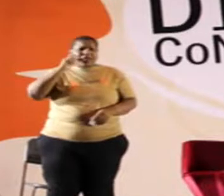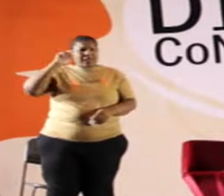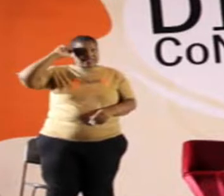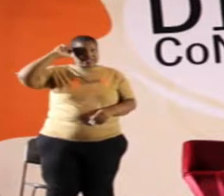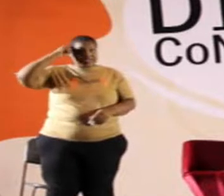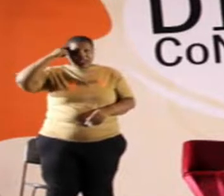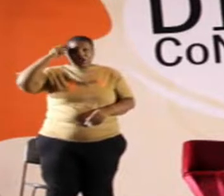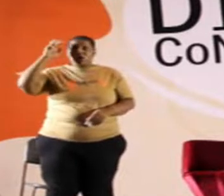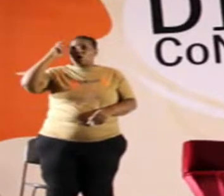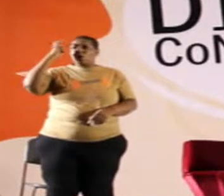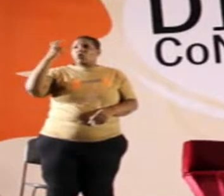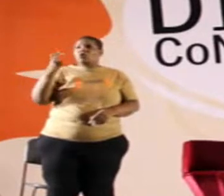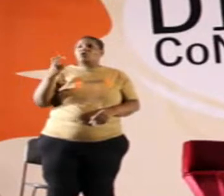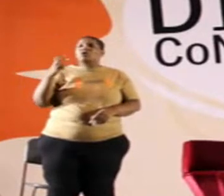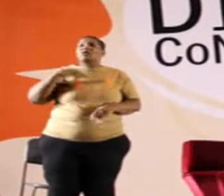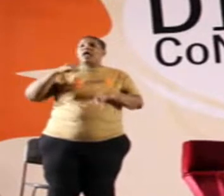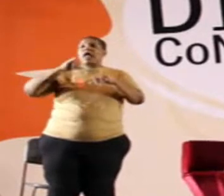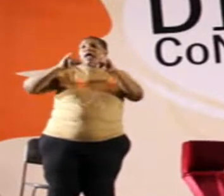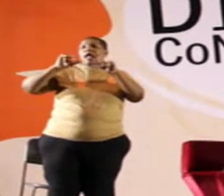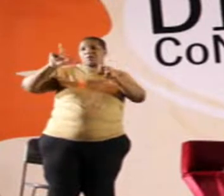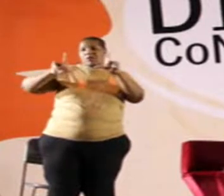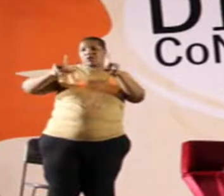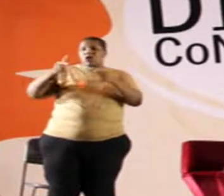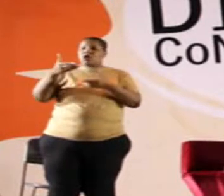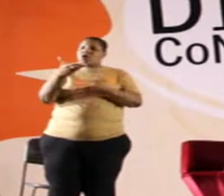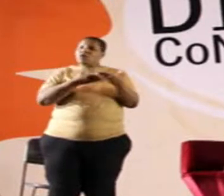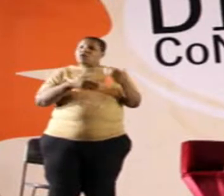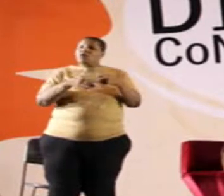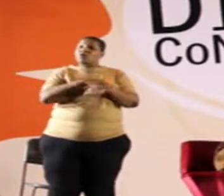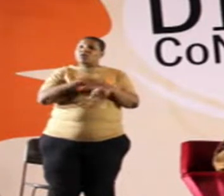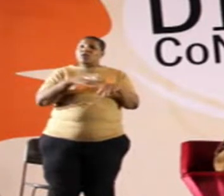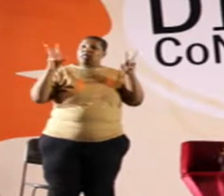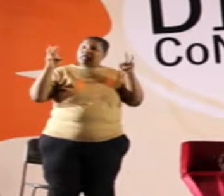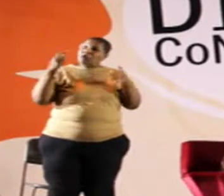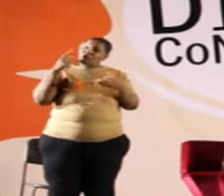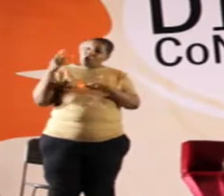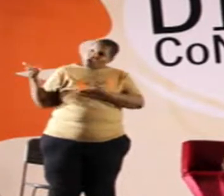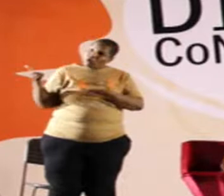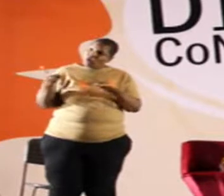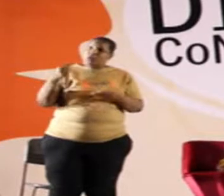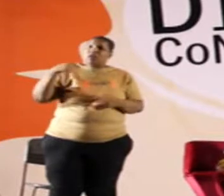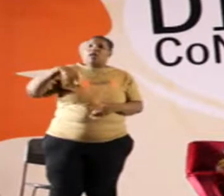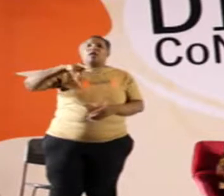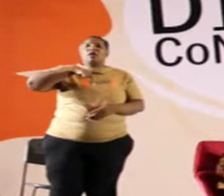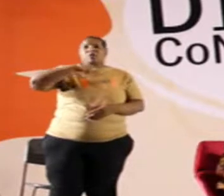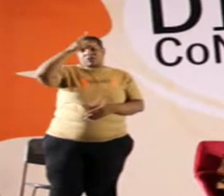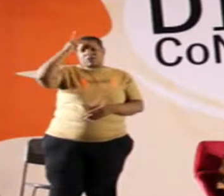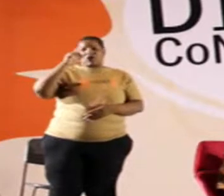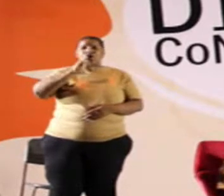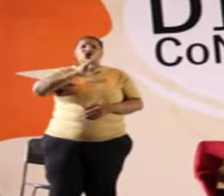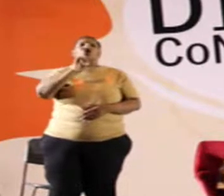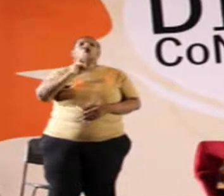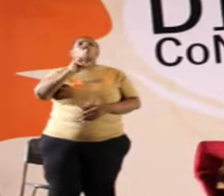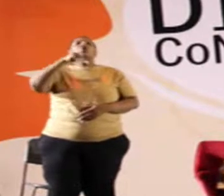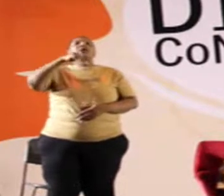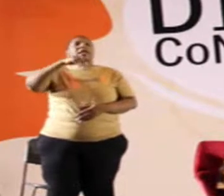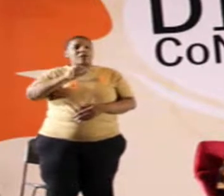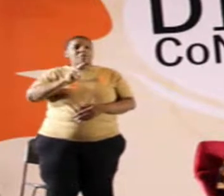e Cultura Midiática. E, para dialogar sobre ele, convido para que suba ao palco Jurema